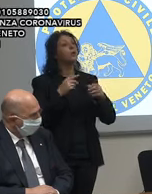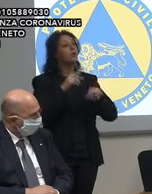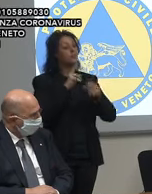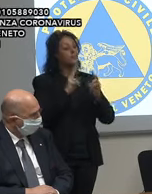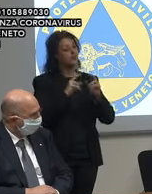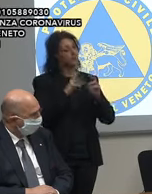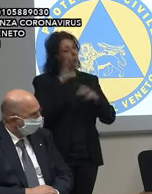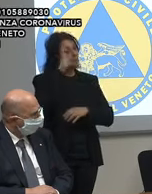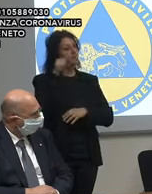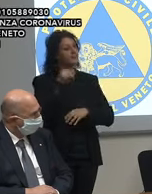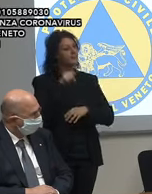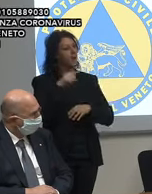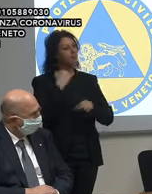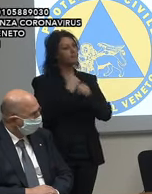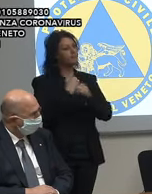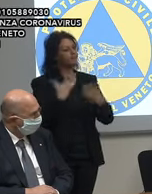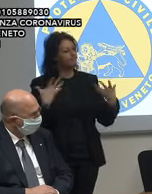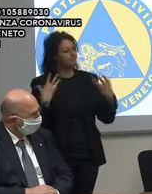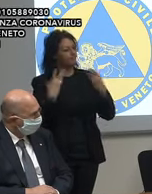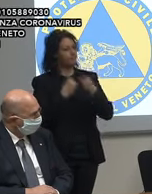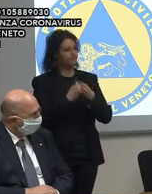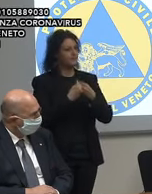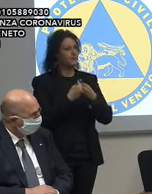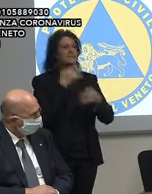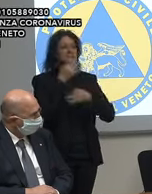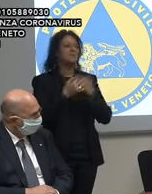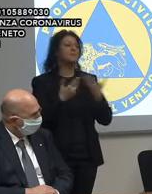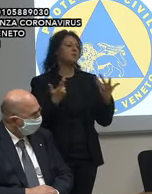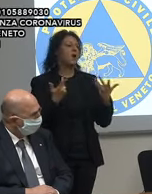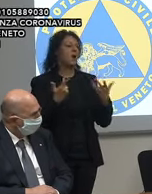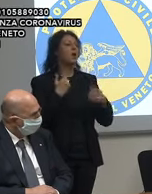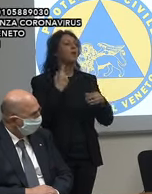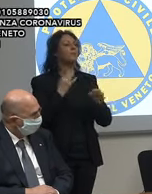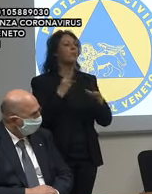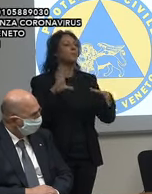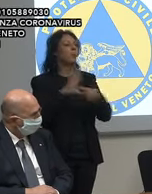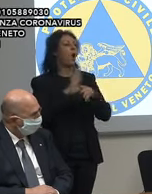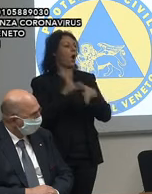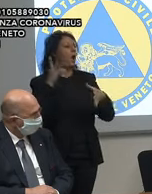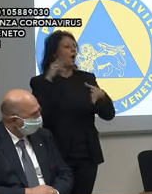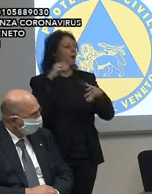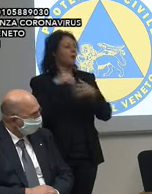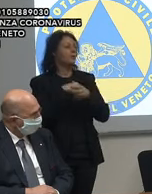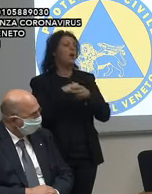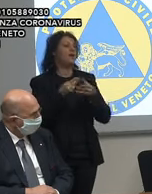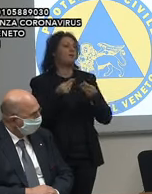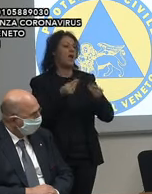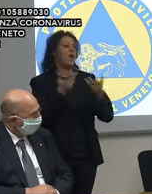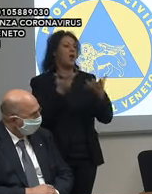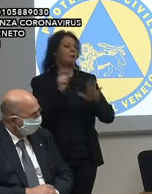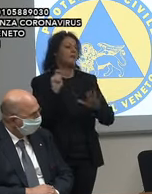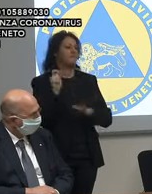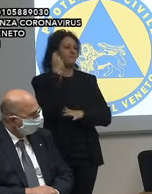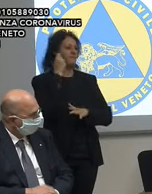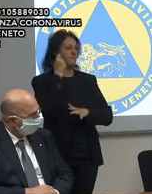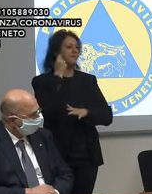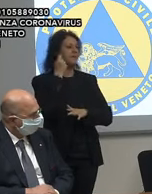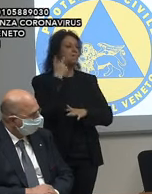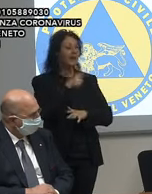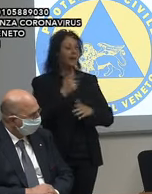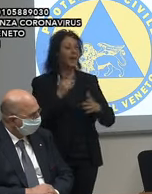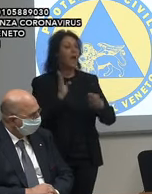Io credo che il successo è il gioco di squadra che citava il governatore nell'emergenza che affrontiamo.